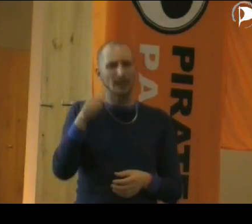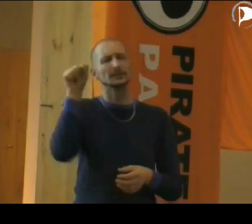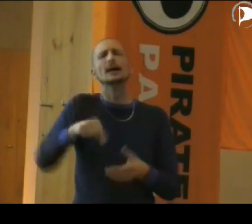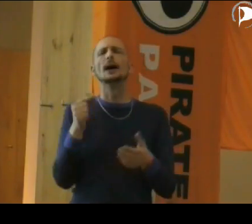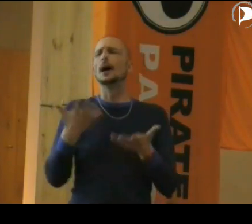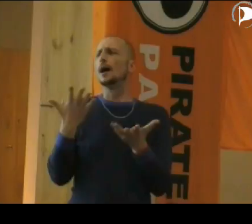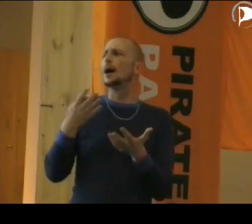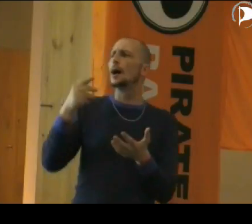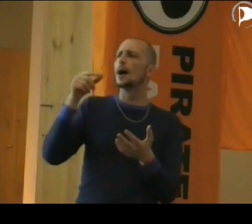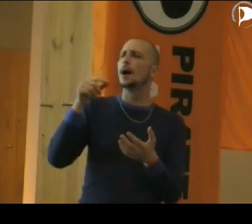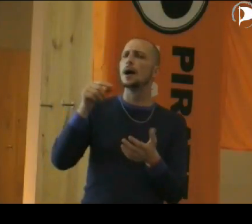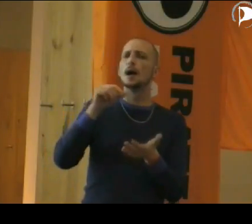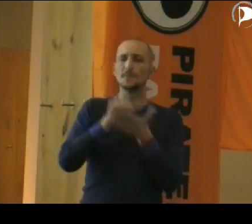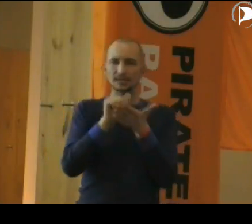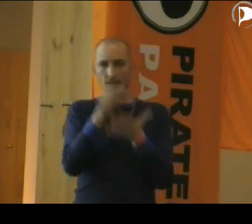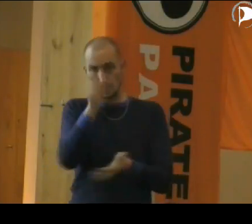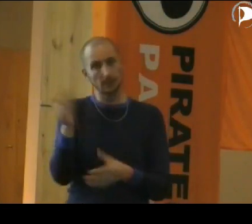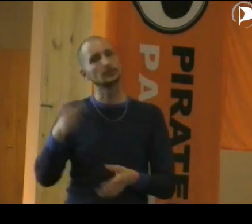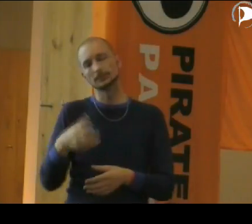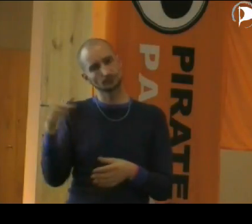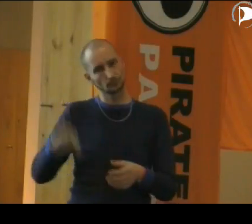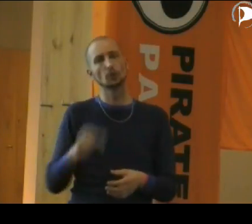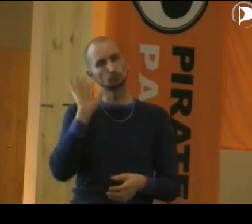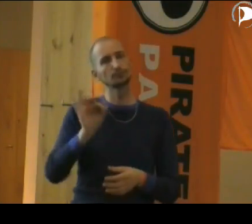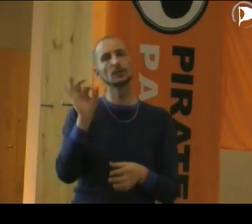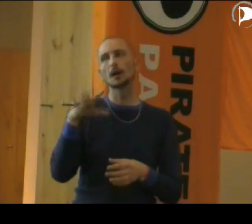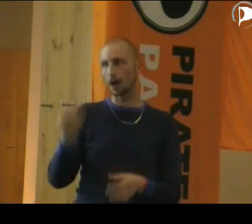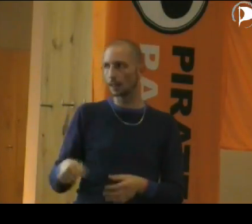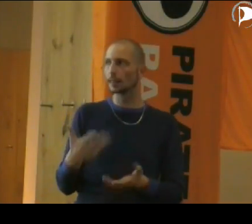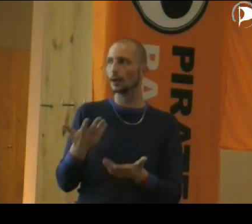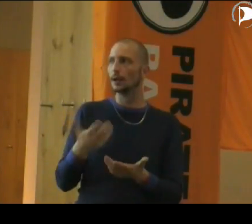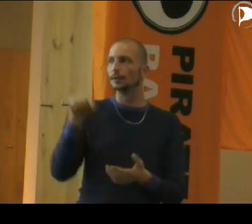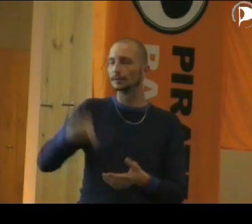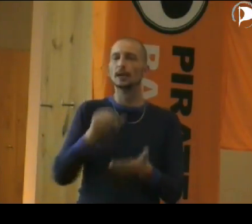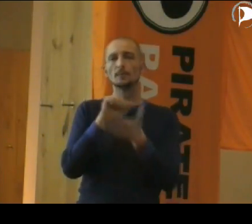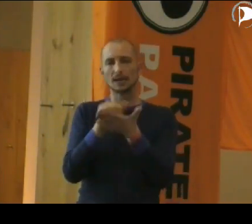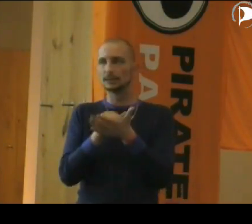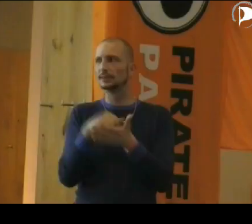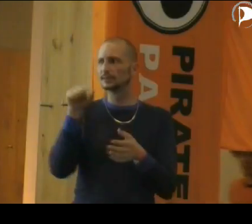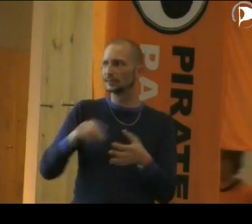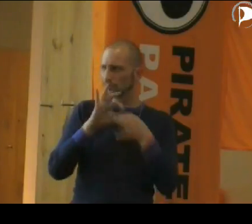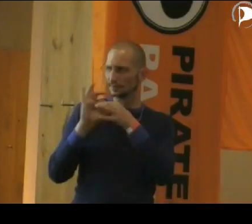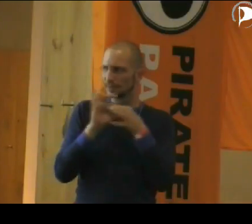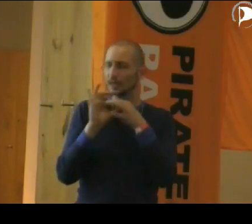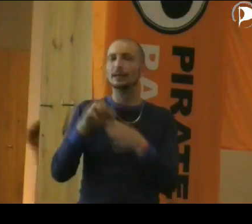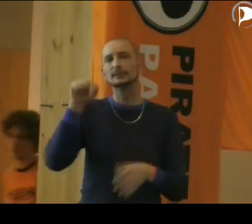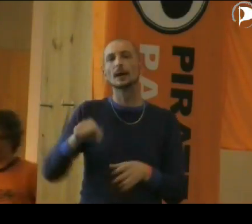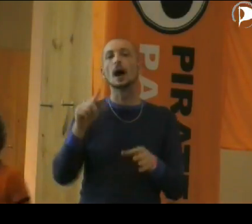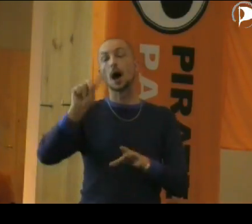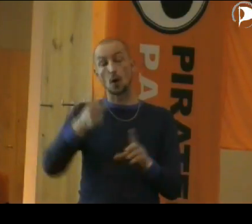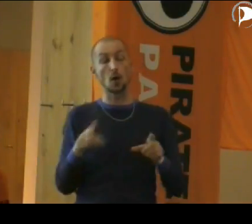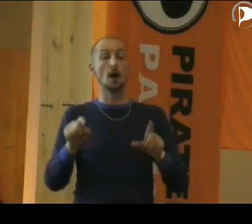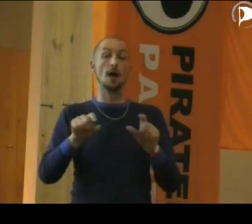des wahren satz berlinale-chef darüber die spiele auf bequemen da geht es um gehabt war auch mit motorischen erzeugungs und